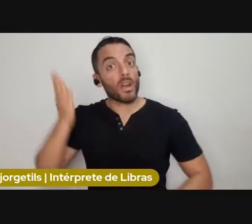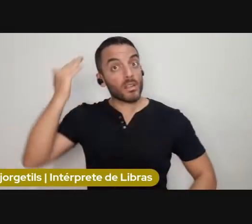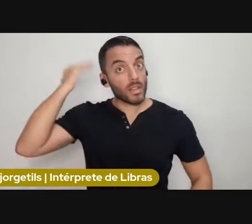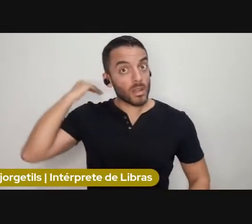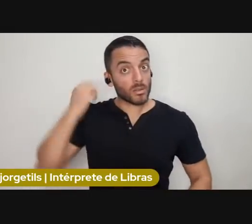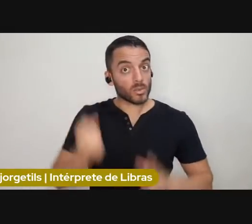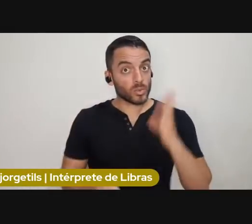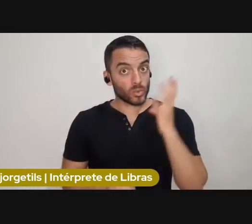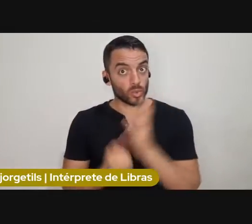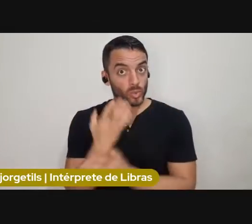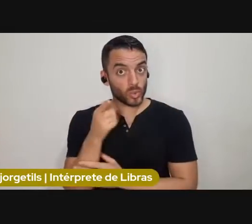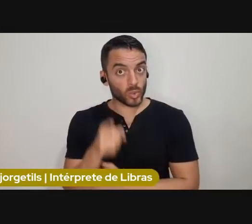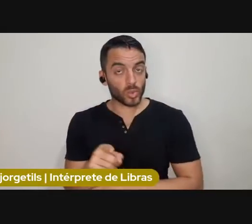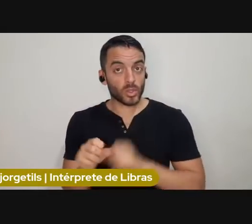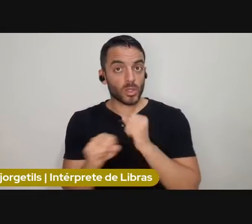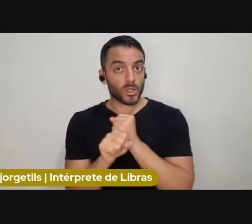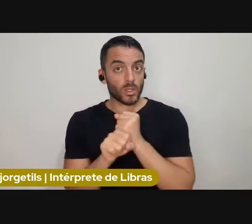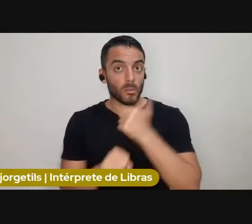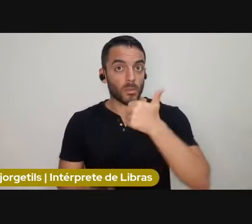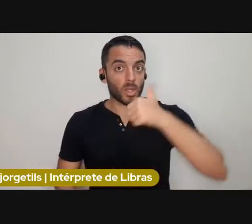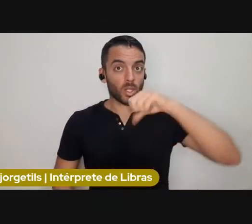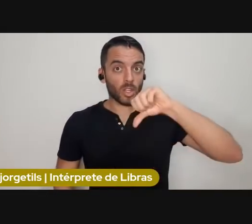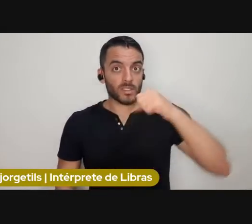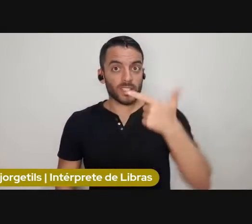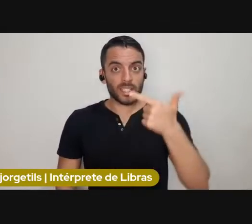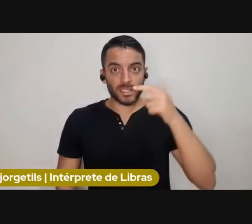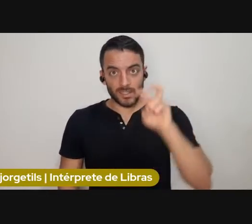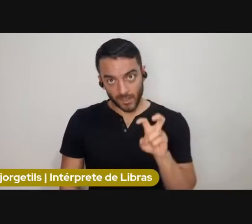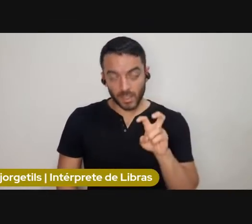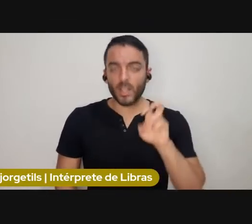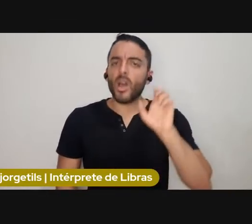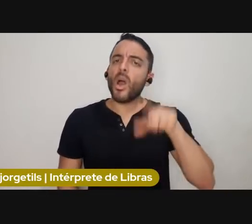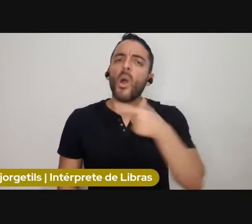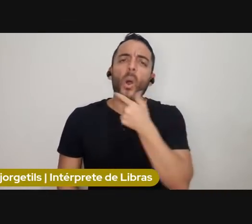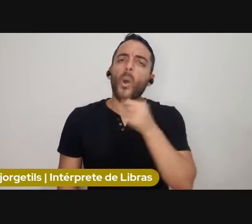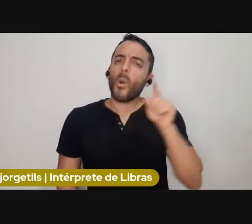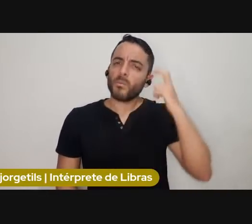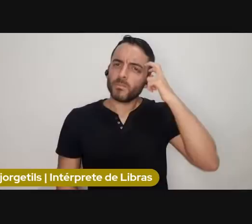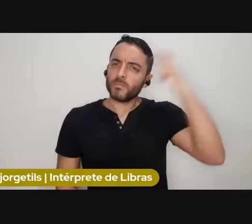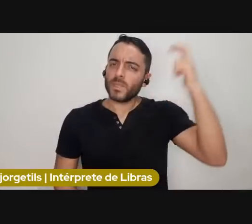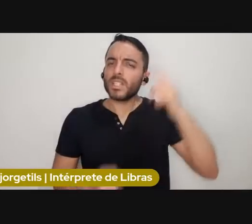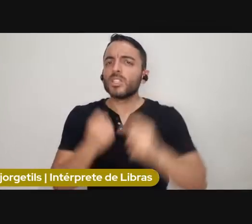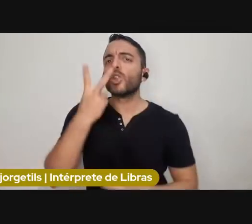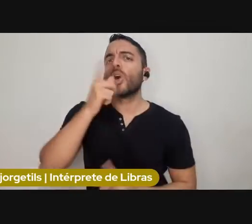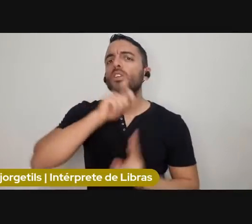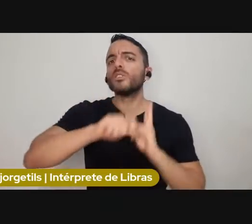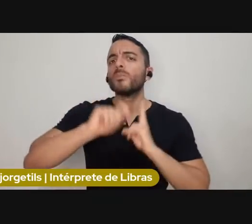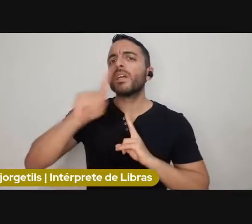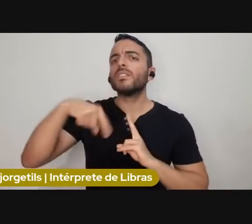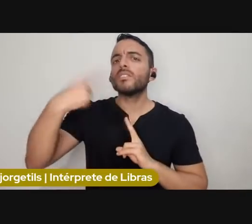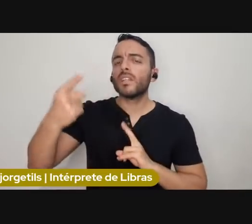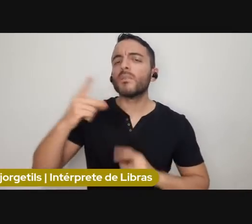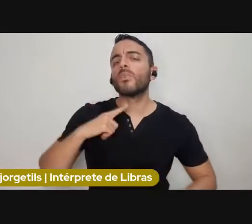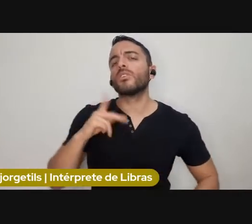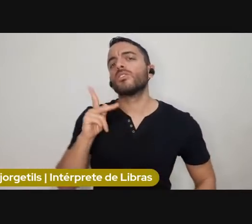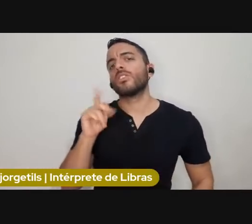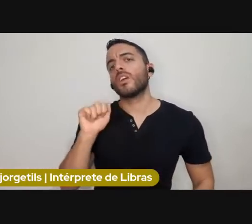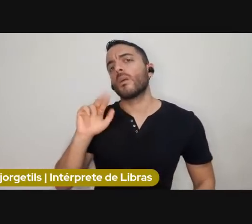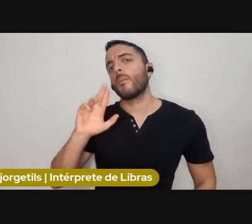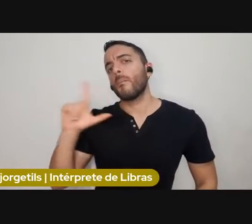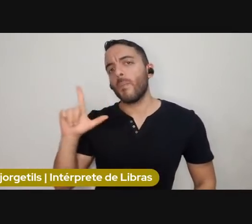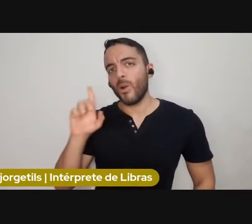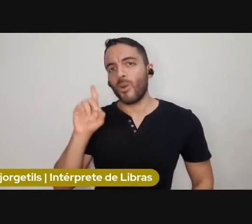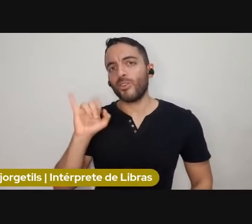que é o trabalho seminal do Werner Heisenberg, e logo em seguida, dois meses depois, o trabalho do Paul Dirac, até eu gostaria de